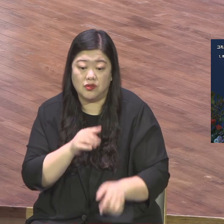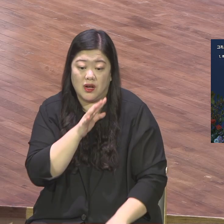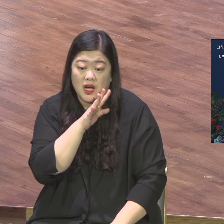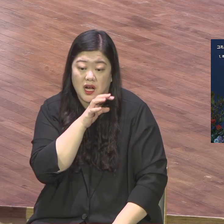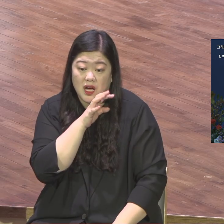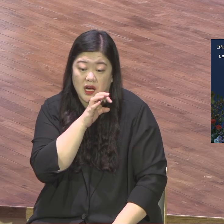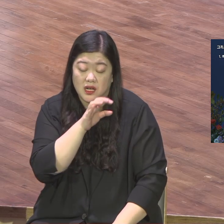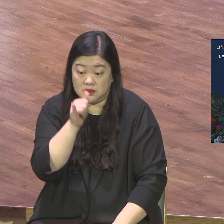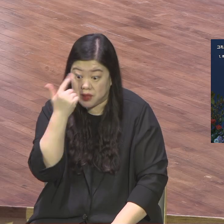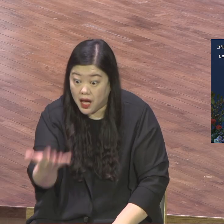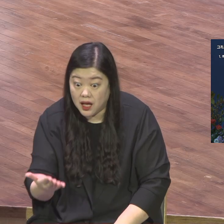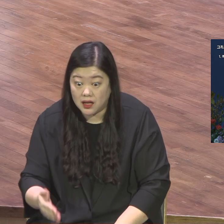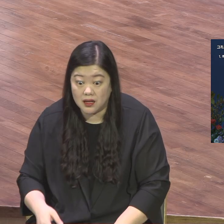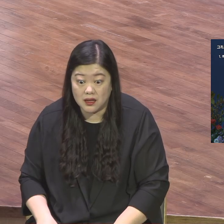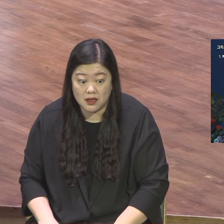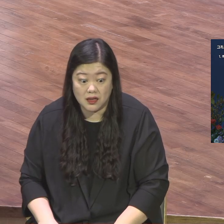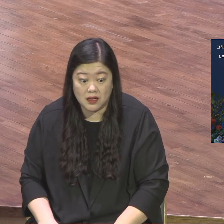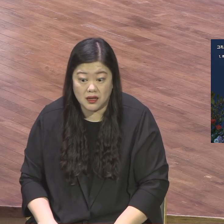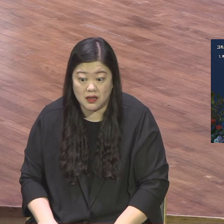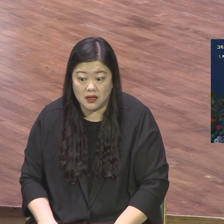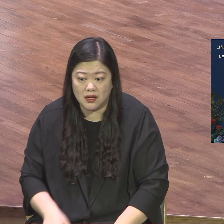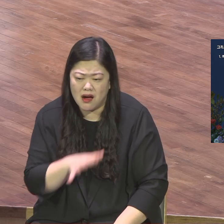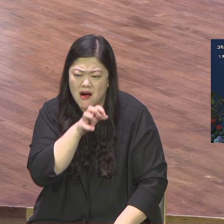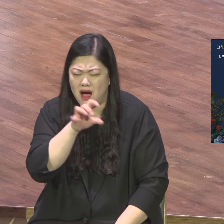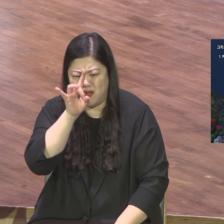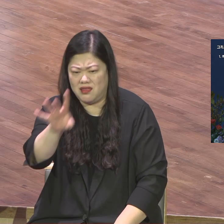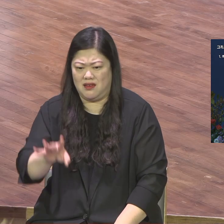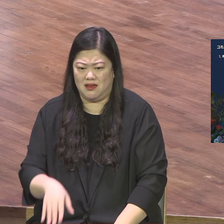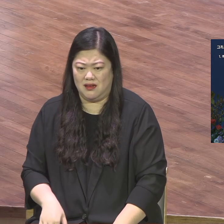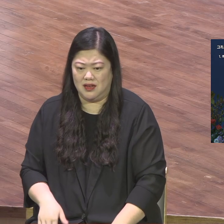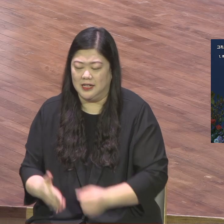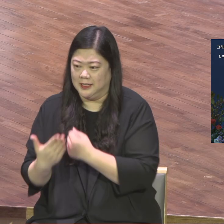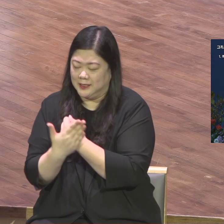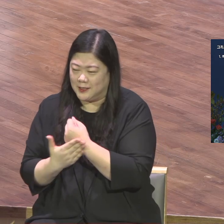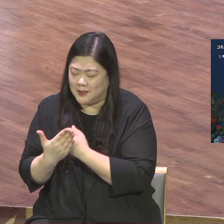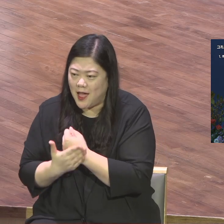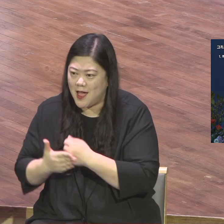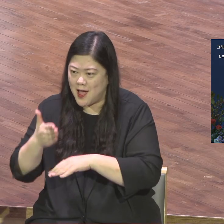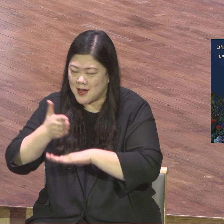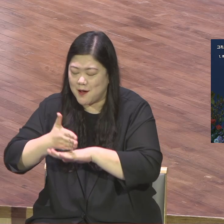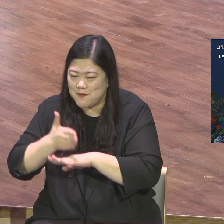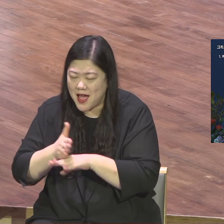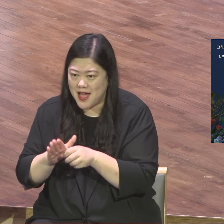의식으로 딱 사져 있어요. 그 특징이에요. 은혜 의식, 감사 의식.